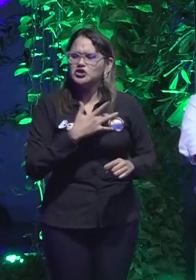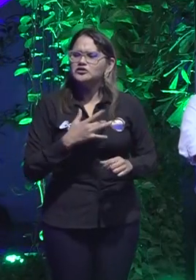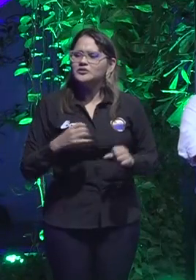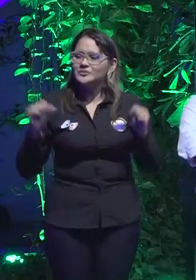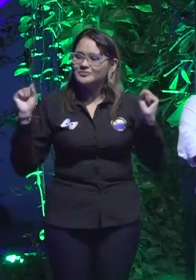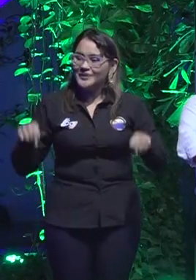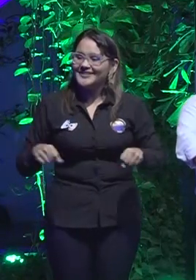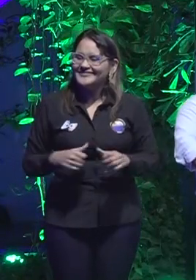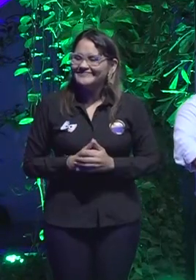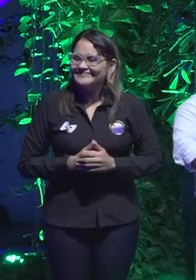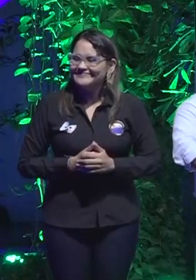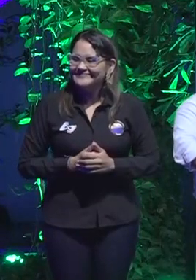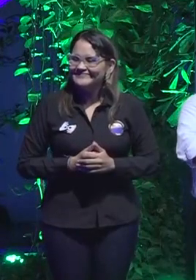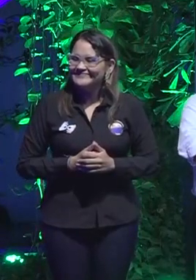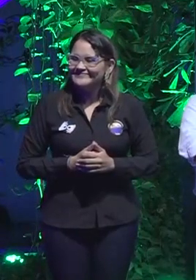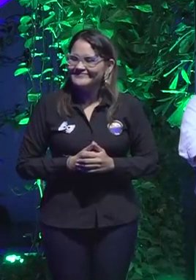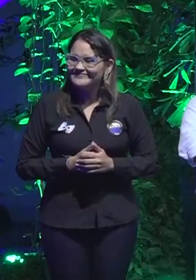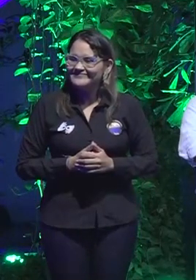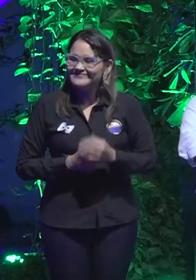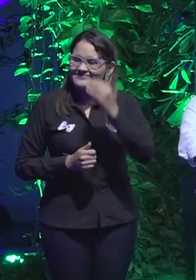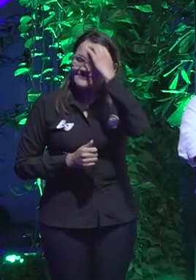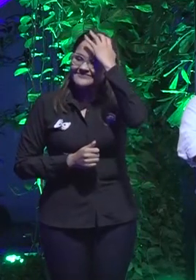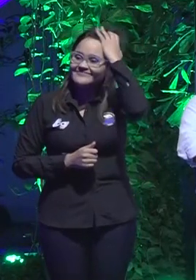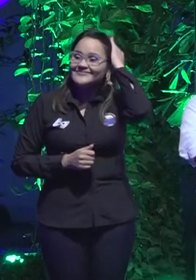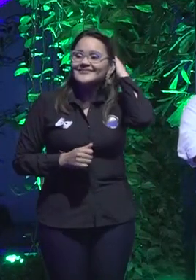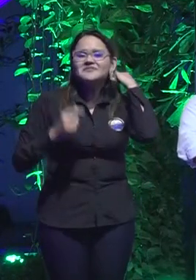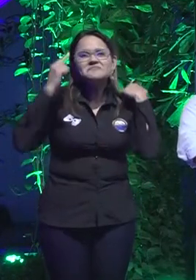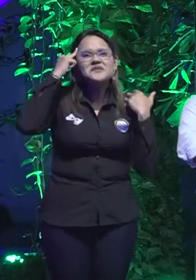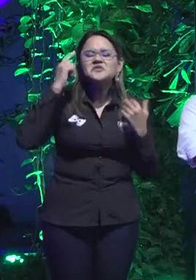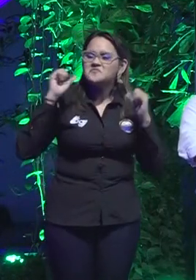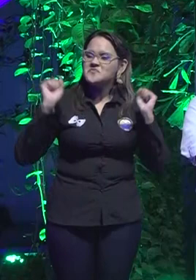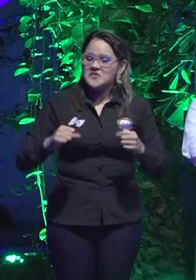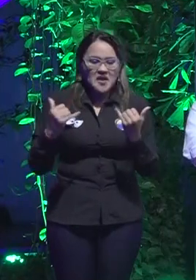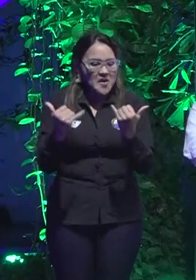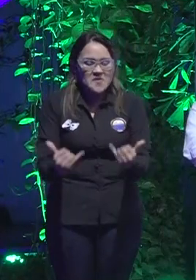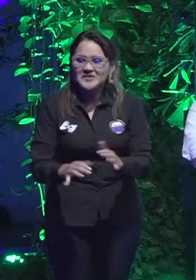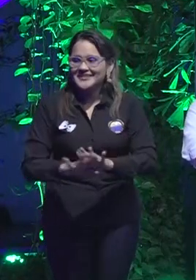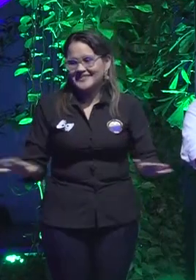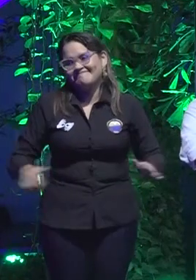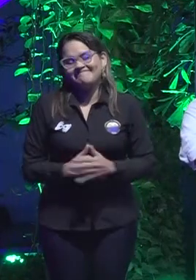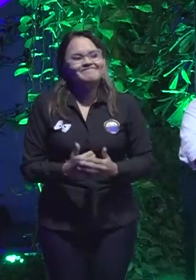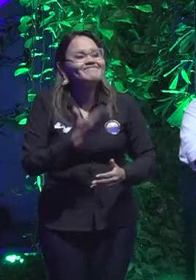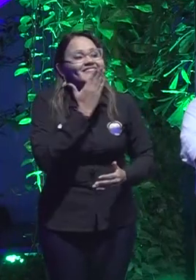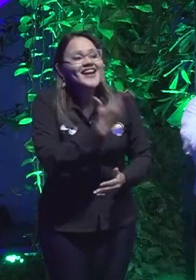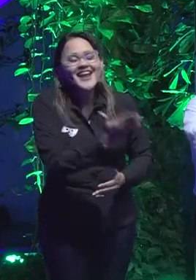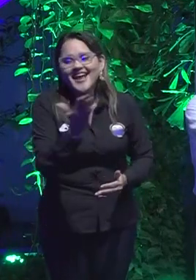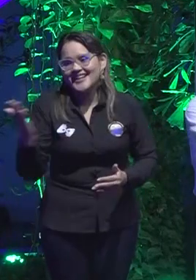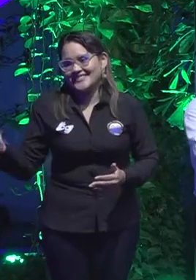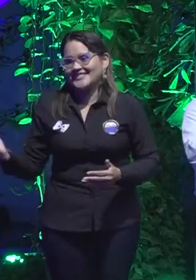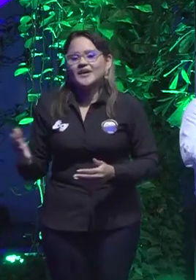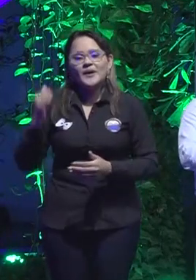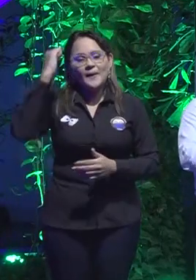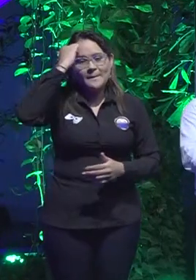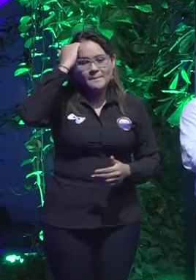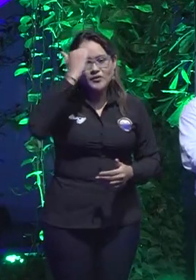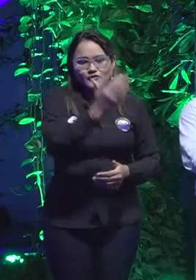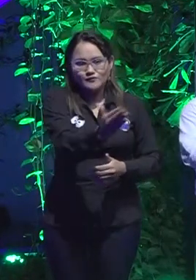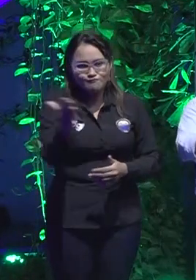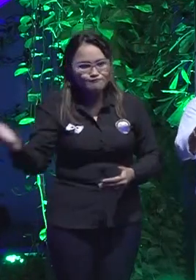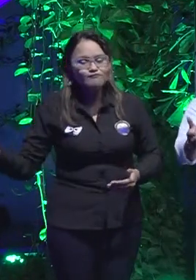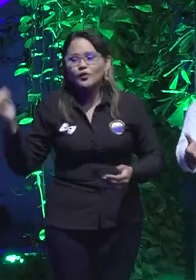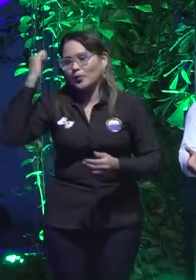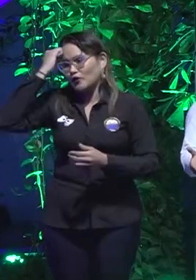antes del 2030, inclusive antes del 2024. Se logró ahora y por eso les quiero dar las gracias a la profe Julia, a todo su equipo,